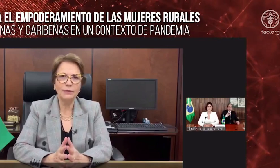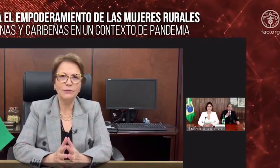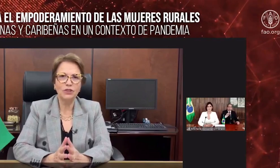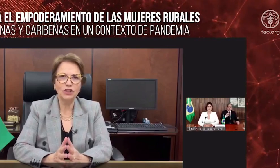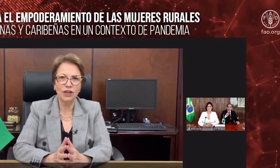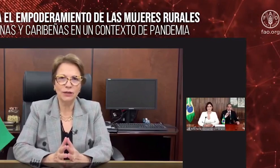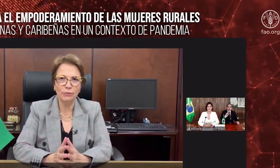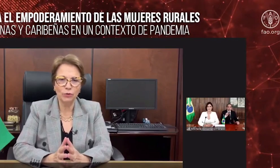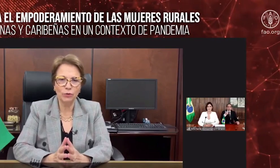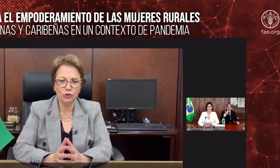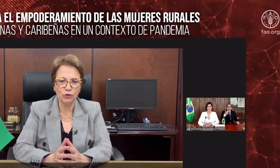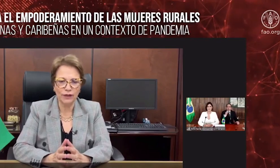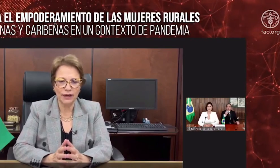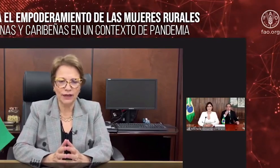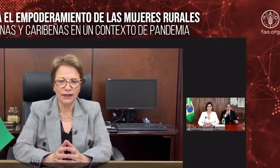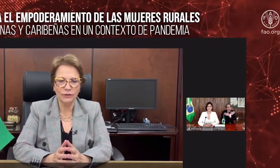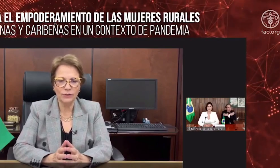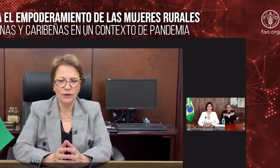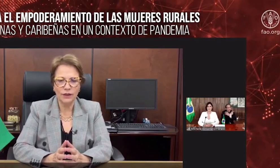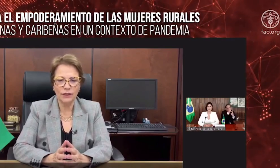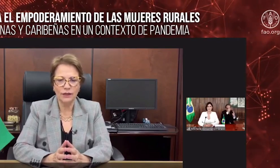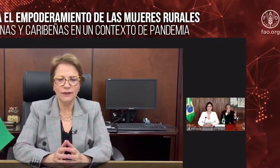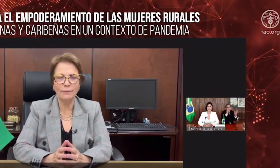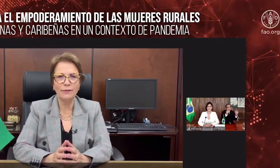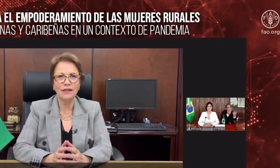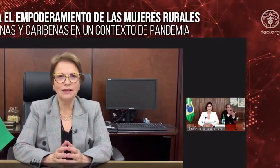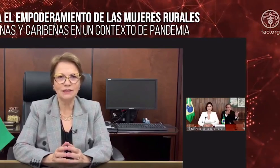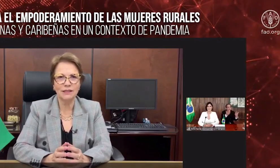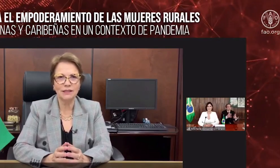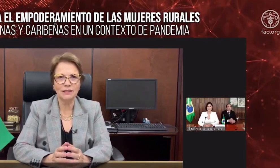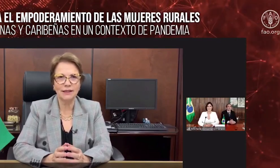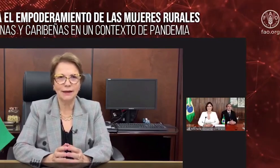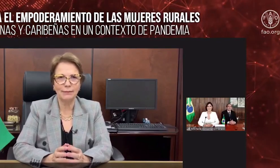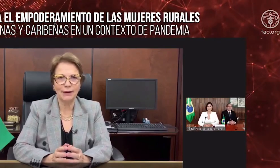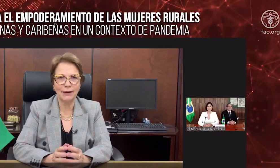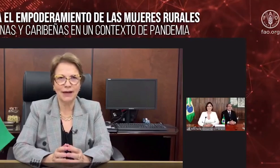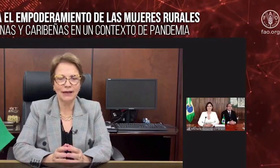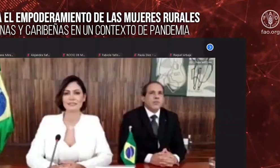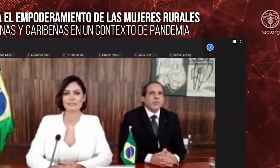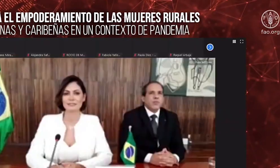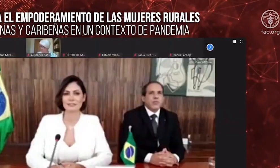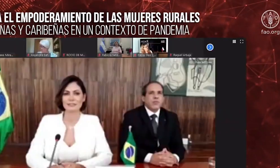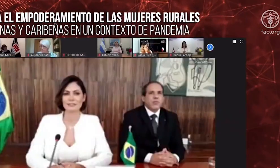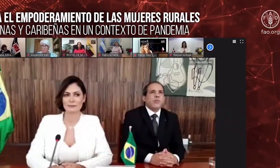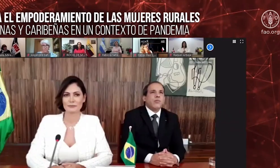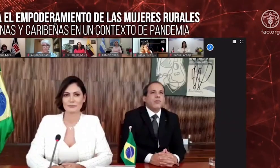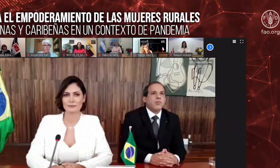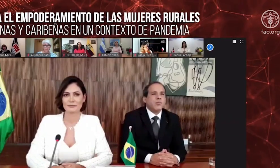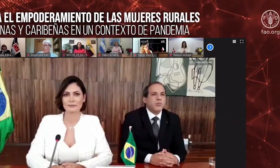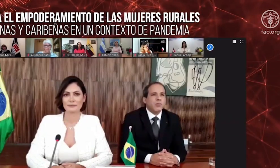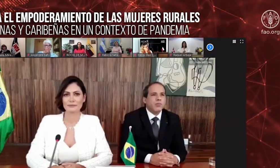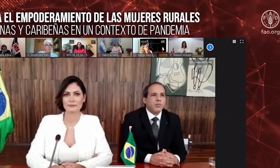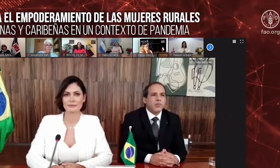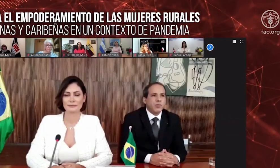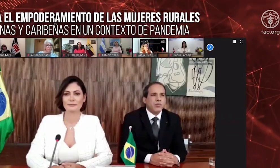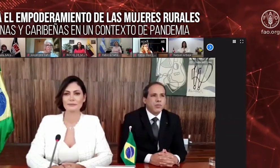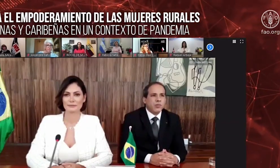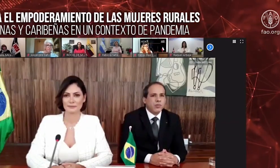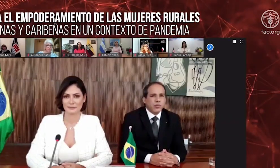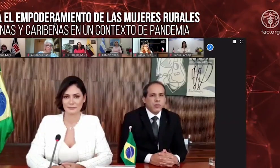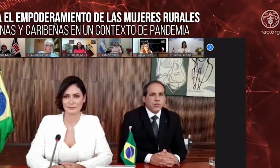do Desenvolvimento Sustentável, ODS 2030. Um grande abraço a todas vocês.